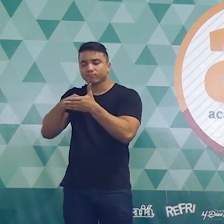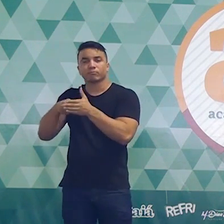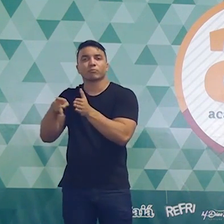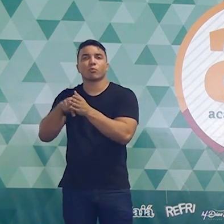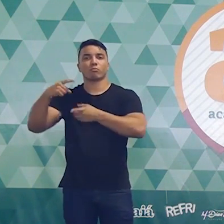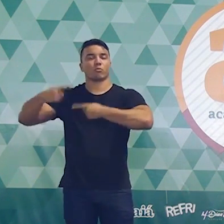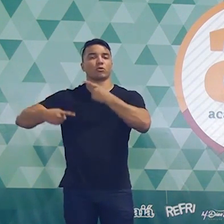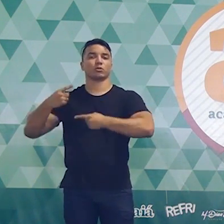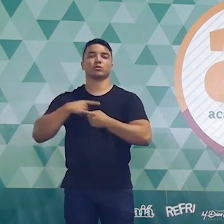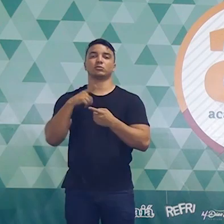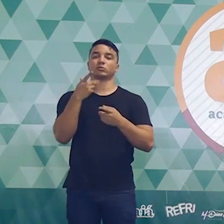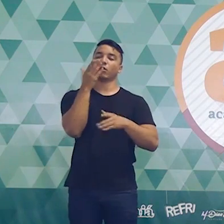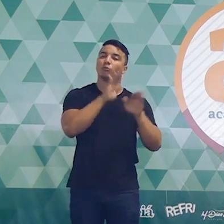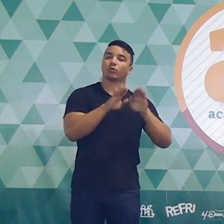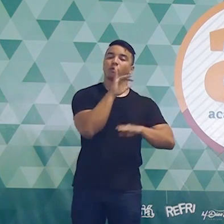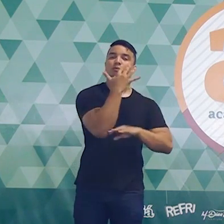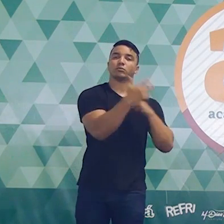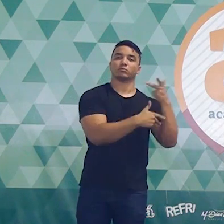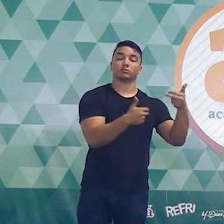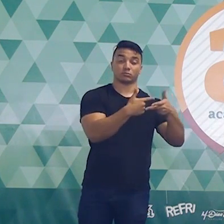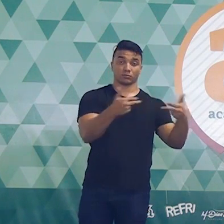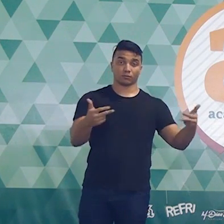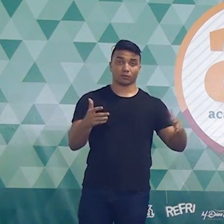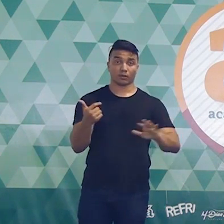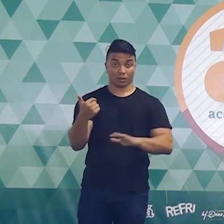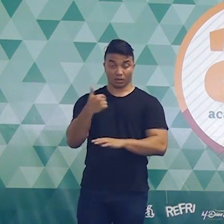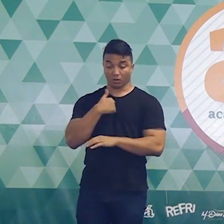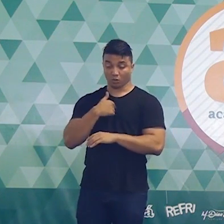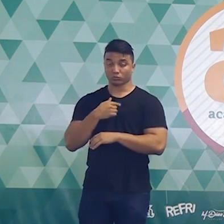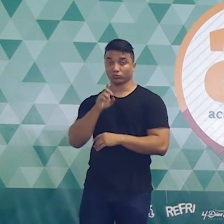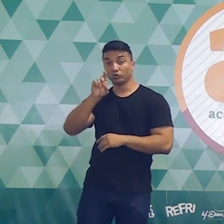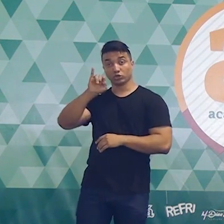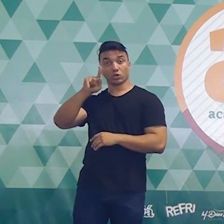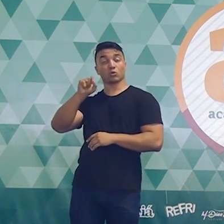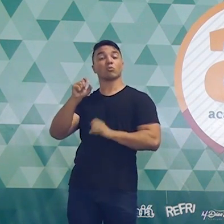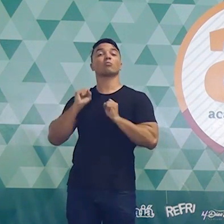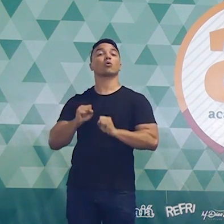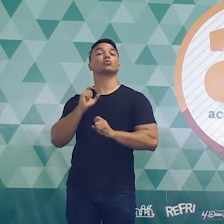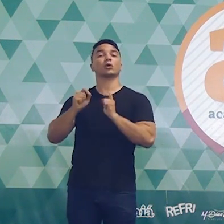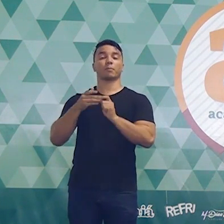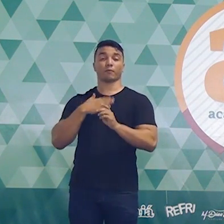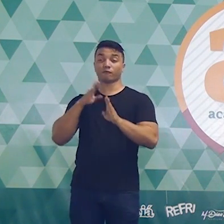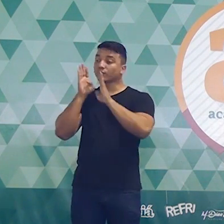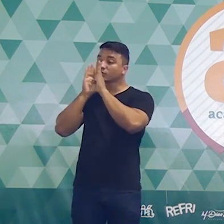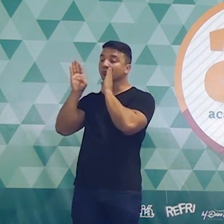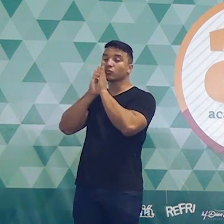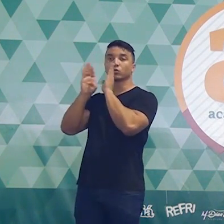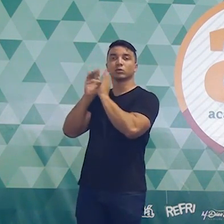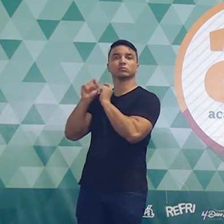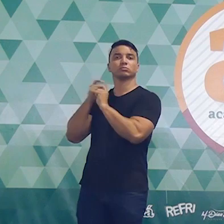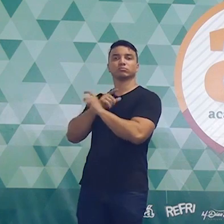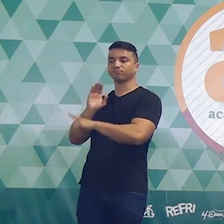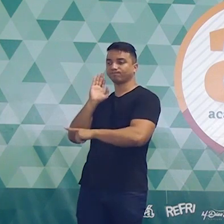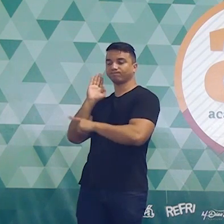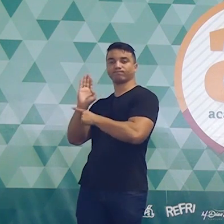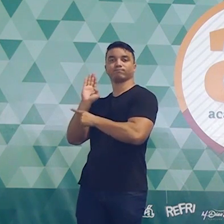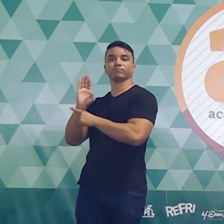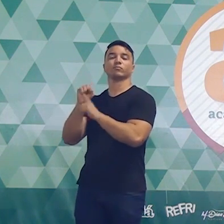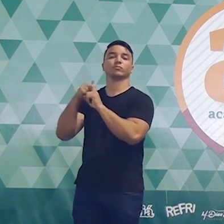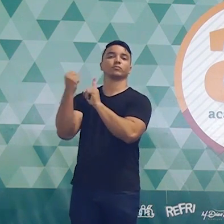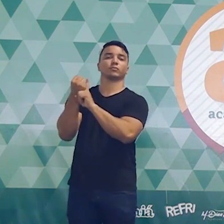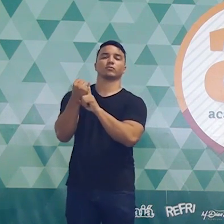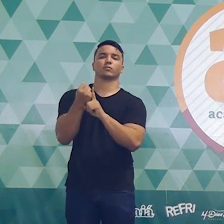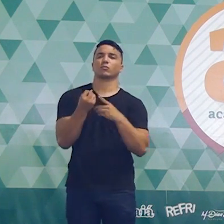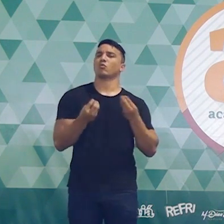político, de maior preservação ambiental. Eu, Diego, posso usar o meu Facebook para contribuir com a sociedade,